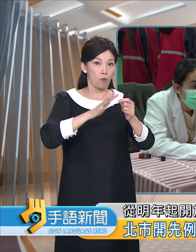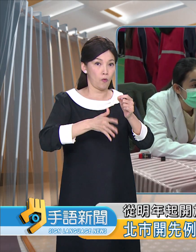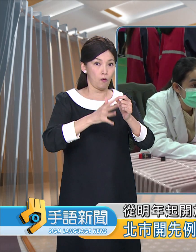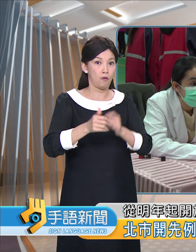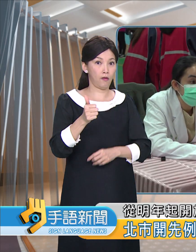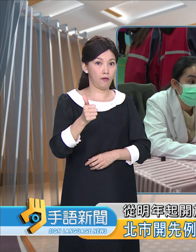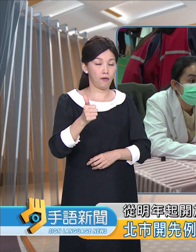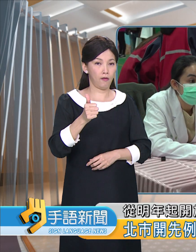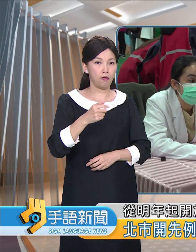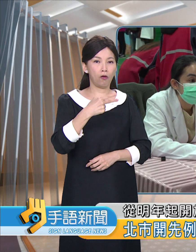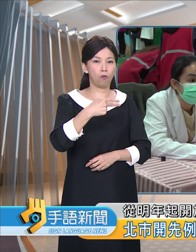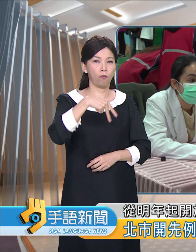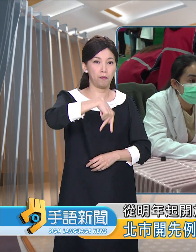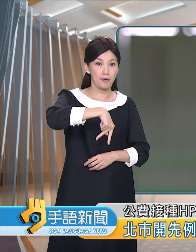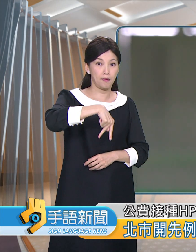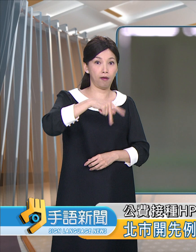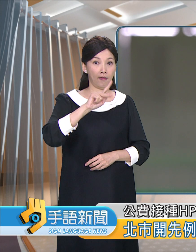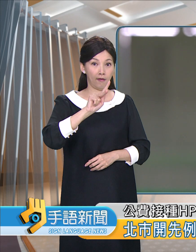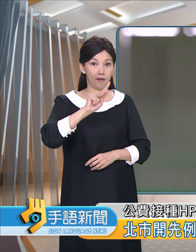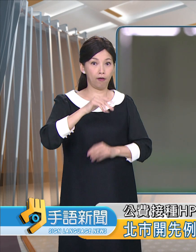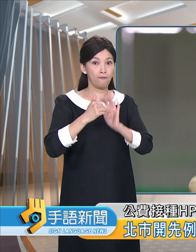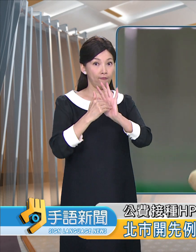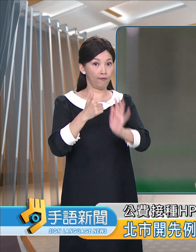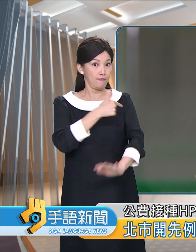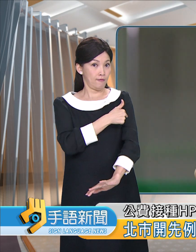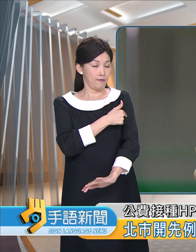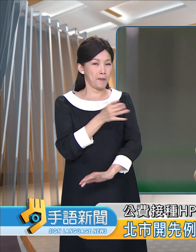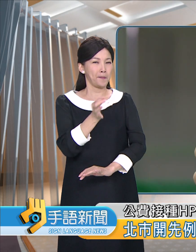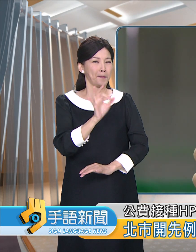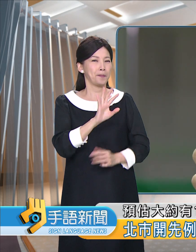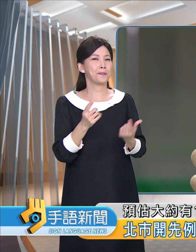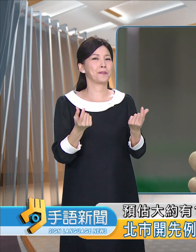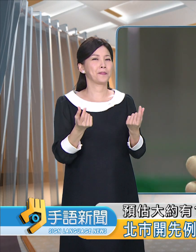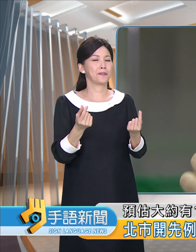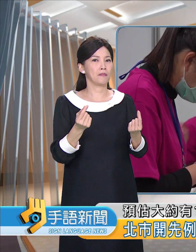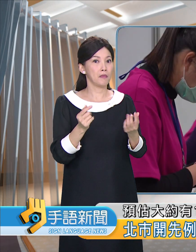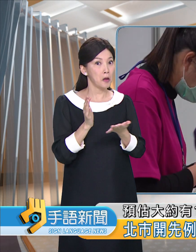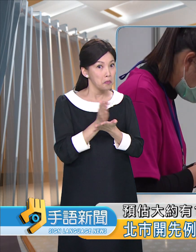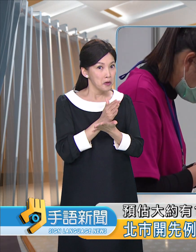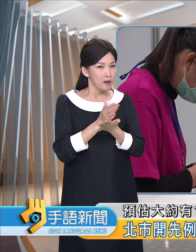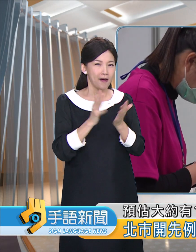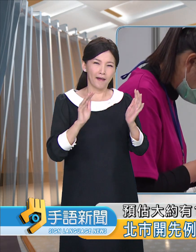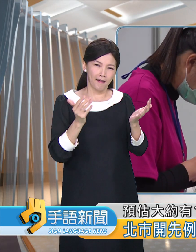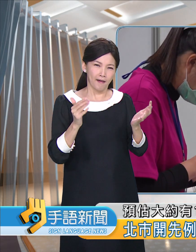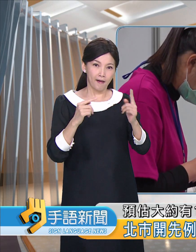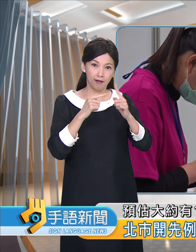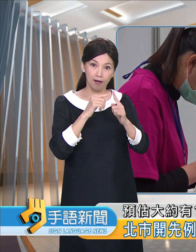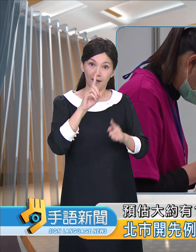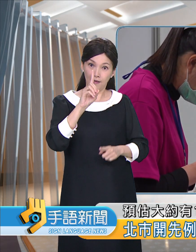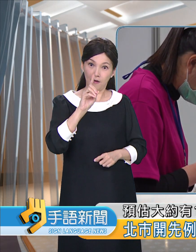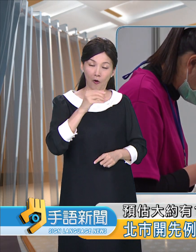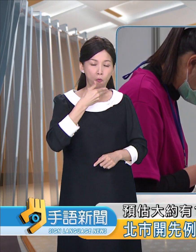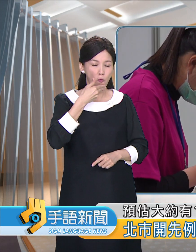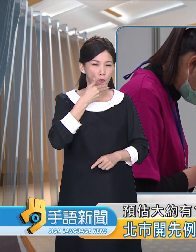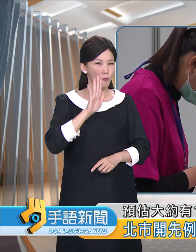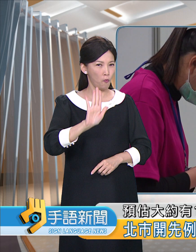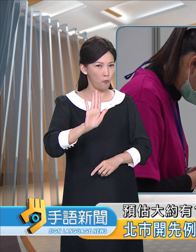学的国中男性公费接种 HPV 疫苗，预估大约有10000人可以受惠。